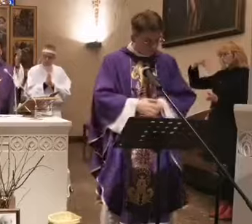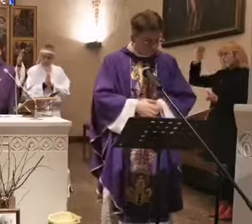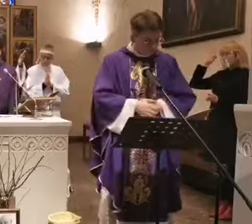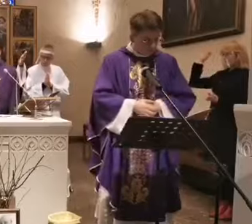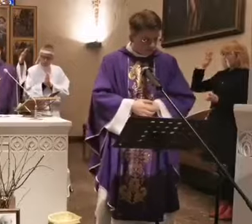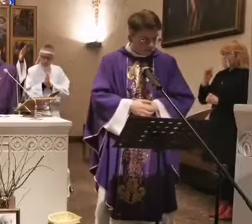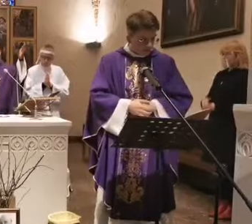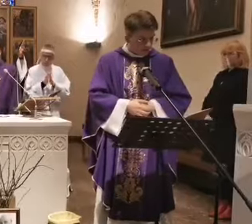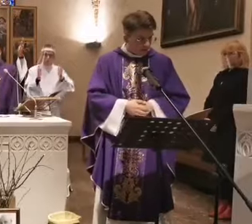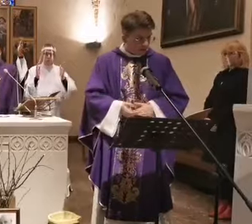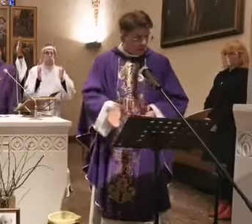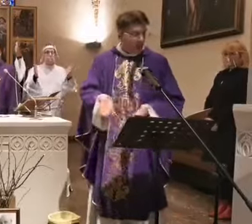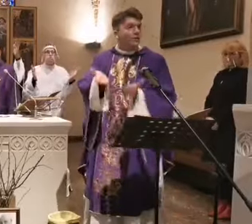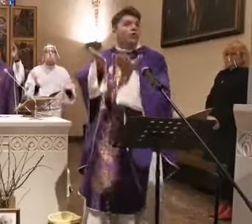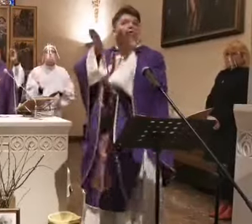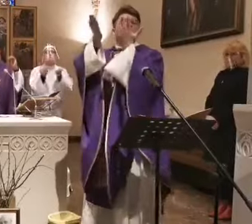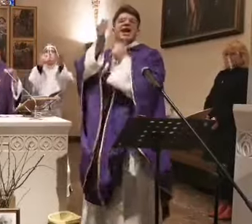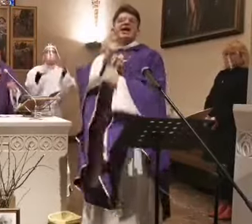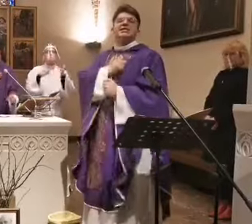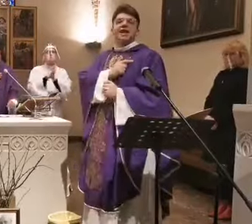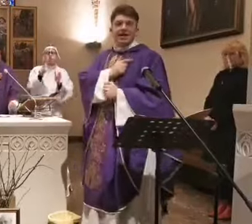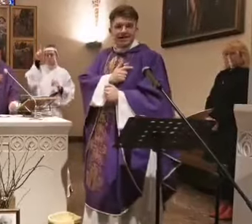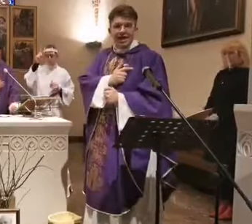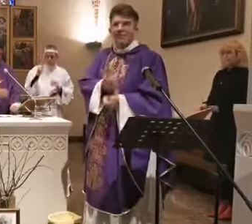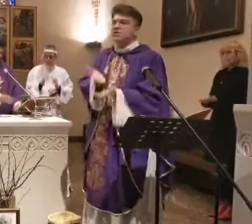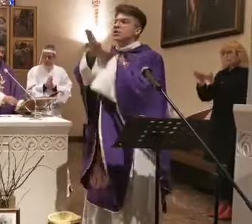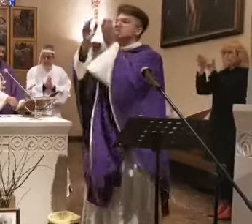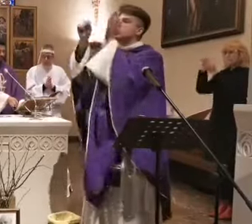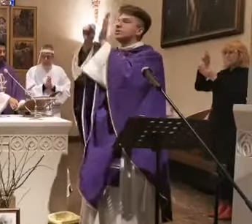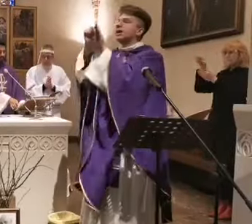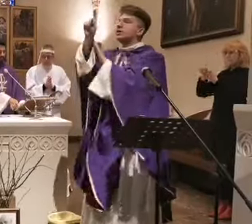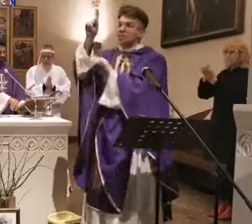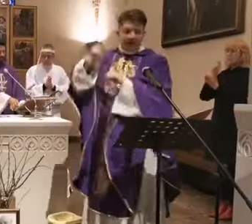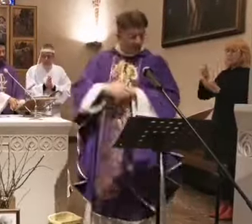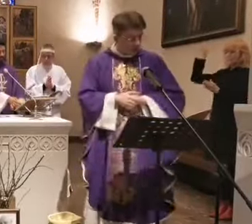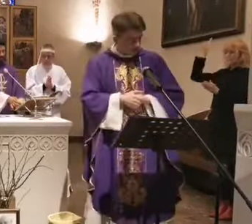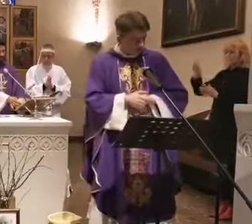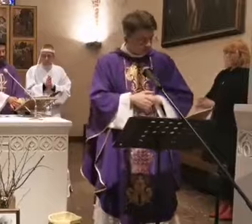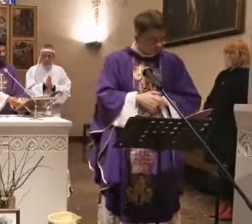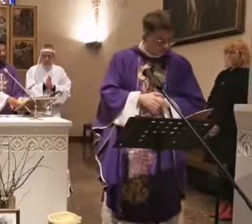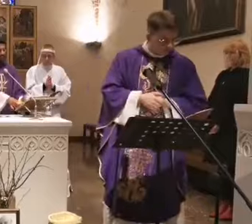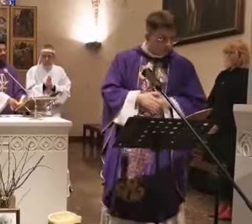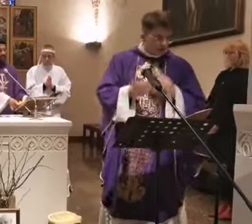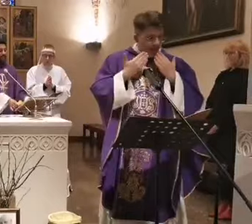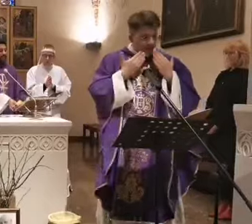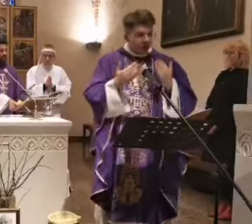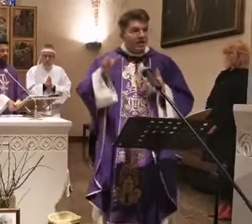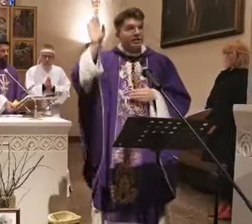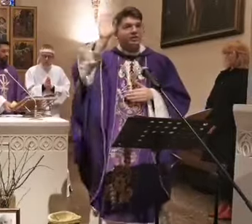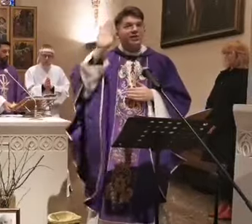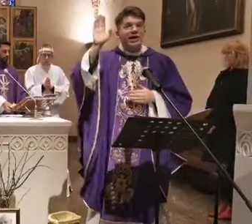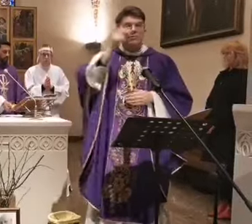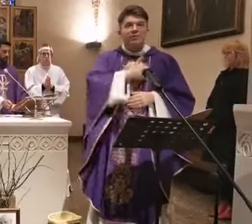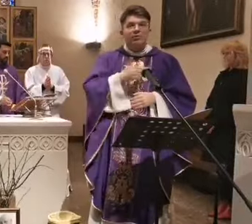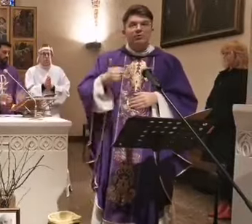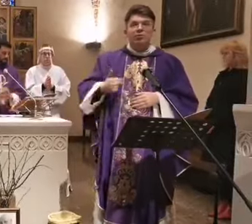I onta i nostri cuori. Z górę serca. Wstążymy je do Pana. Rendiamo grazie al